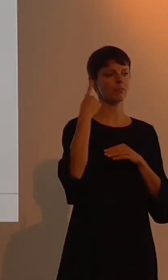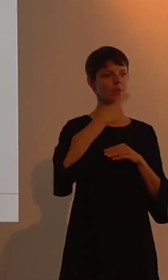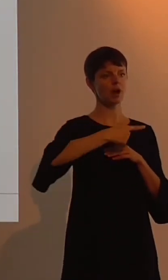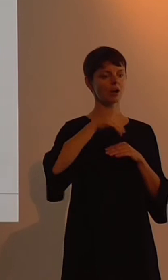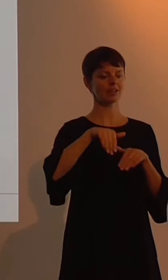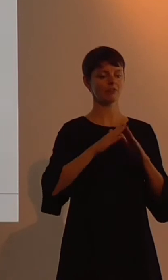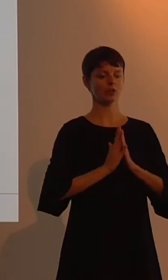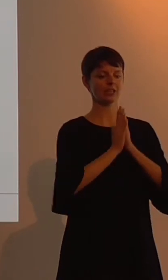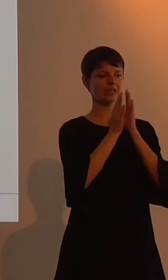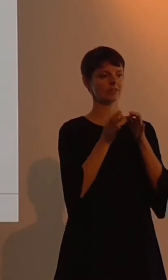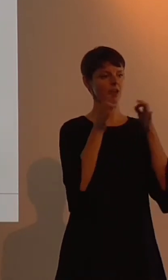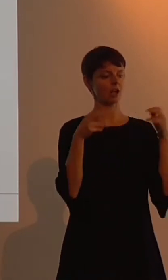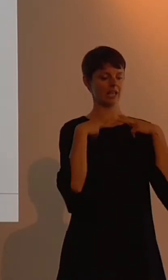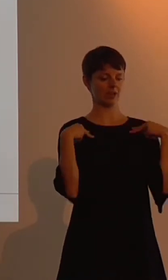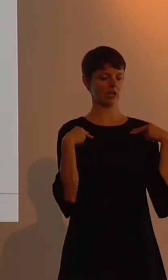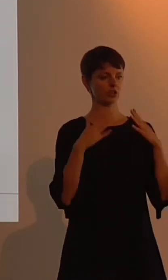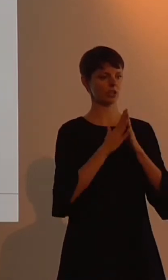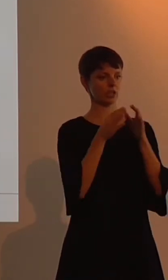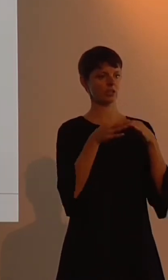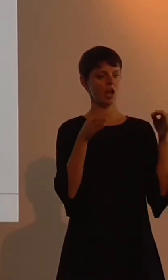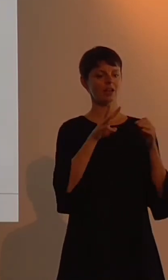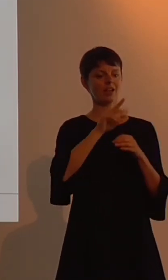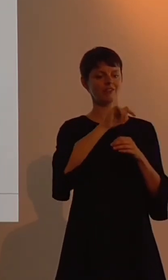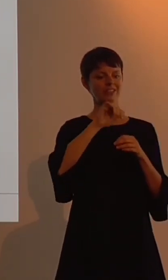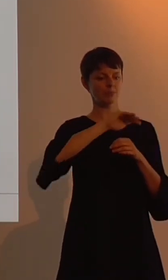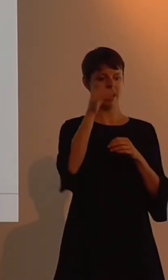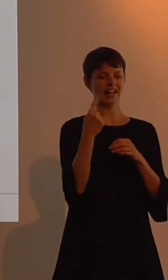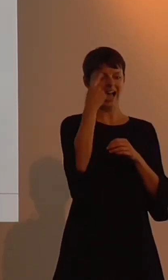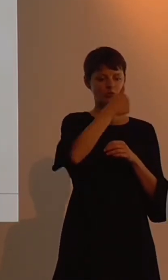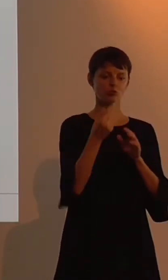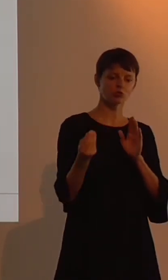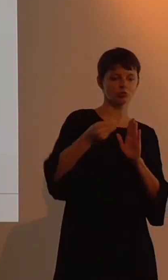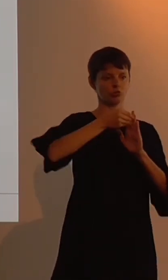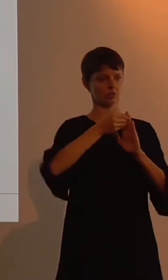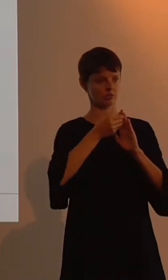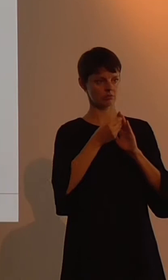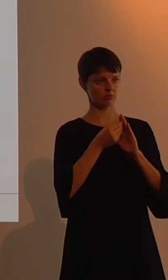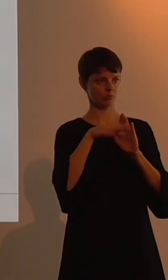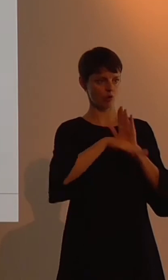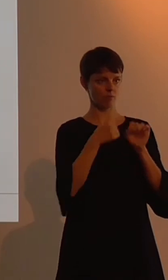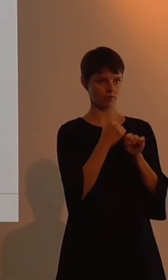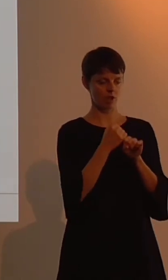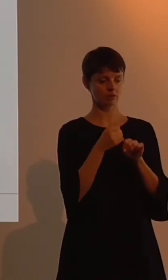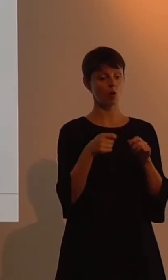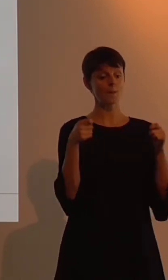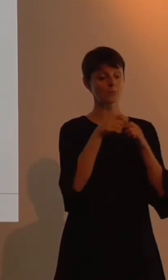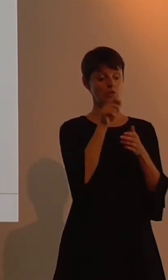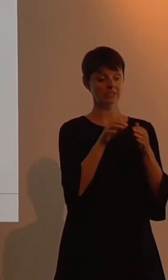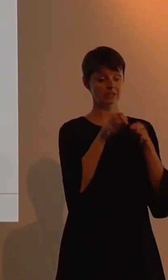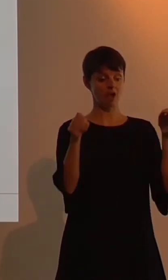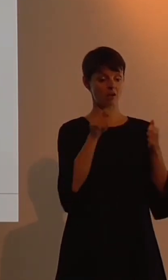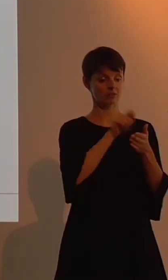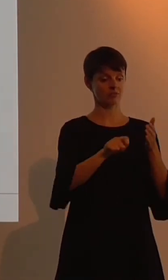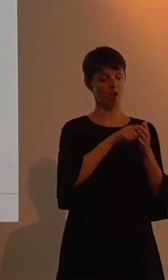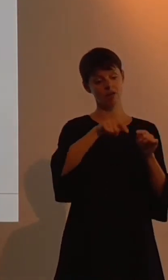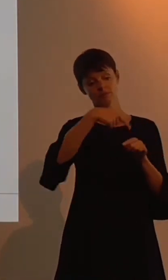informiert. Zum Kirchentag, zum evangelischen Kirchentag, barrierefreie Angebote, das wir hier genannt haben. Ich könnte ganz salopp sagen, es ist